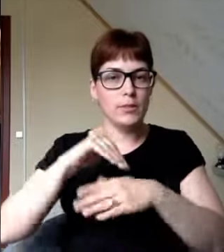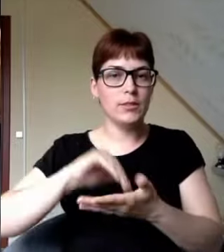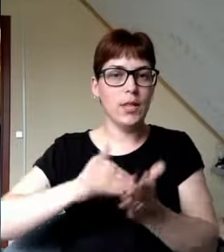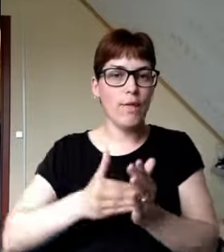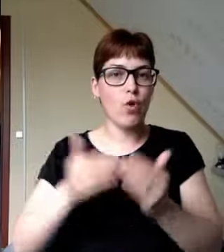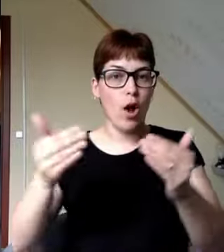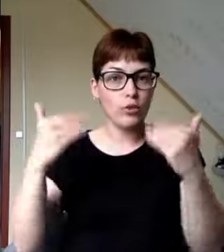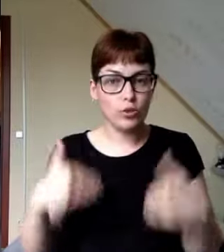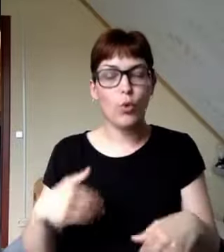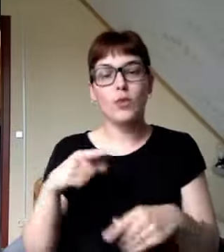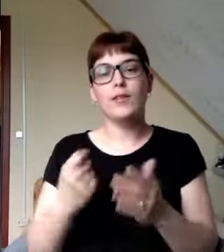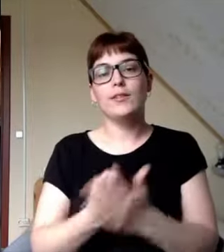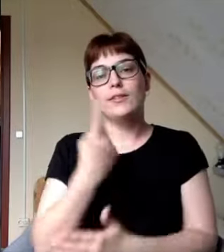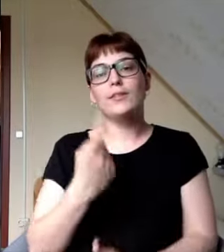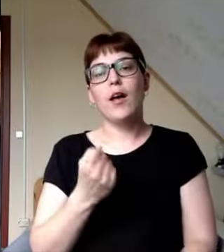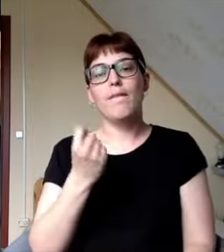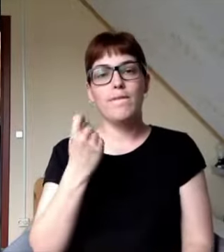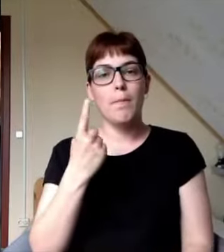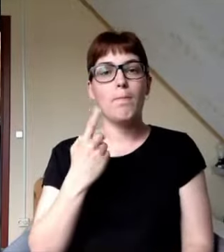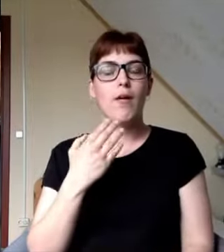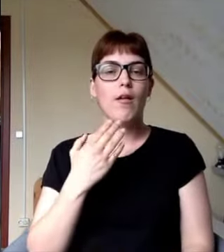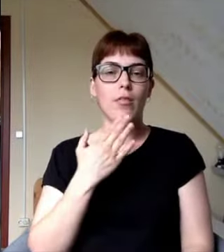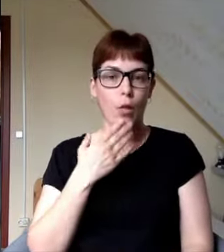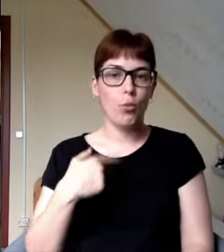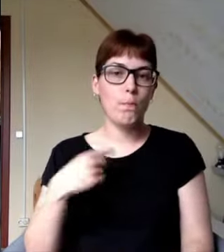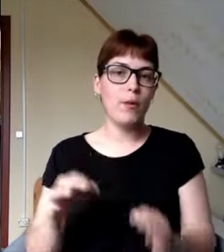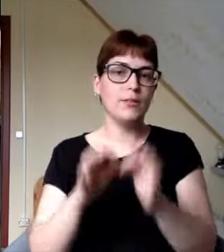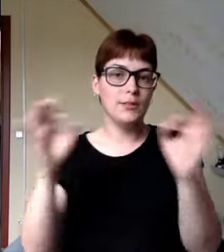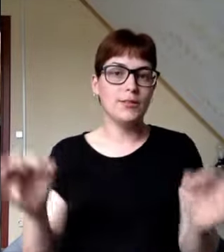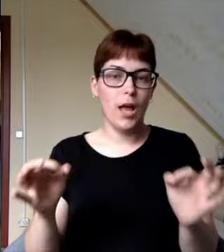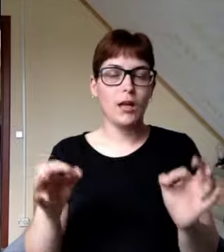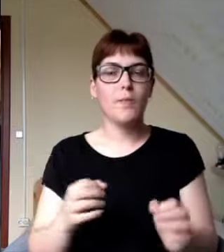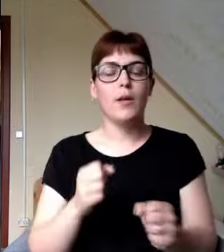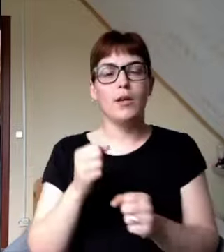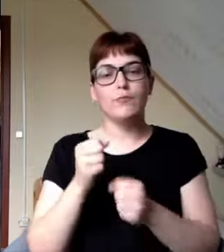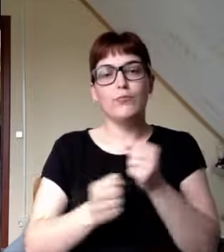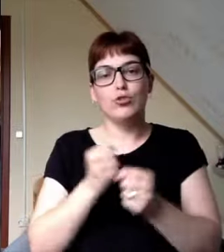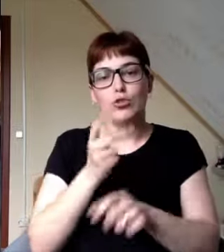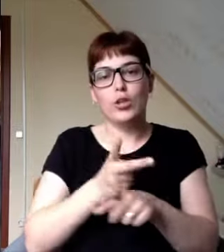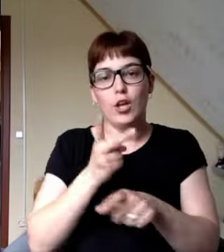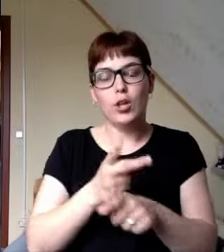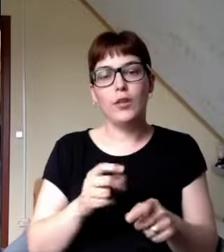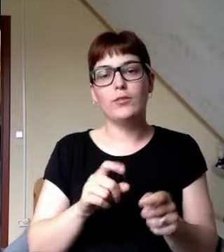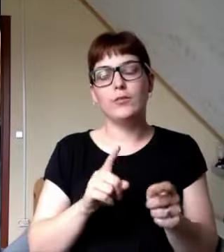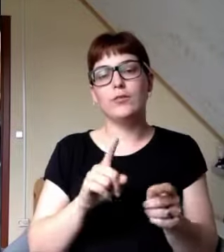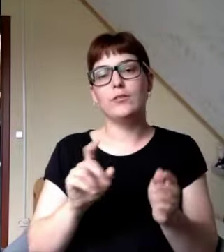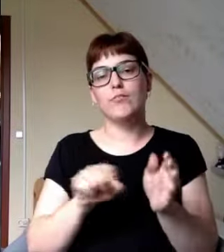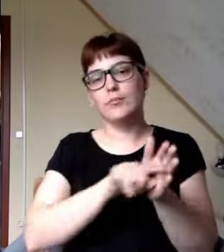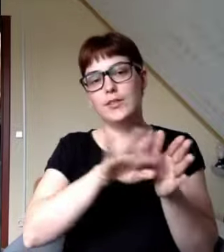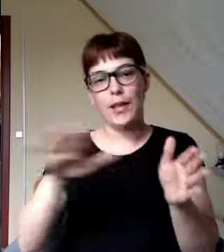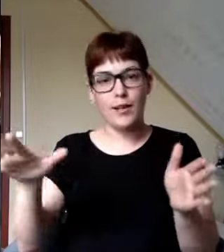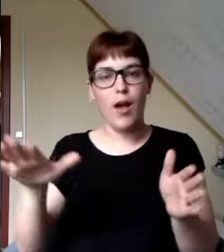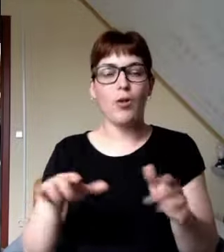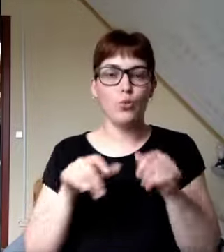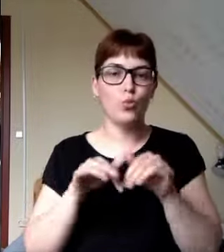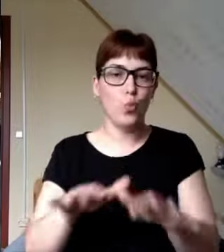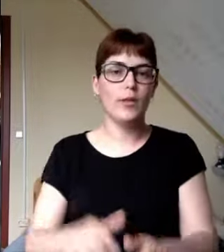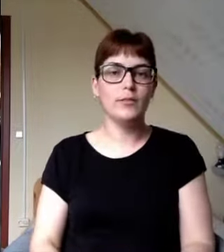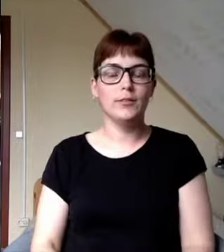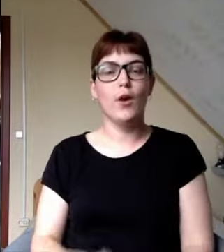to, 11. datumā mēs uzsākam skriešanas seriāli, tepēc takas norisi, un 11.